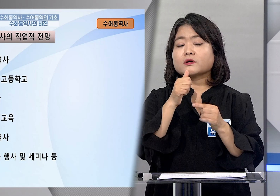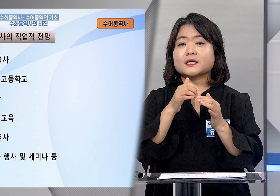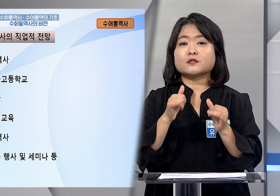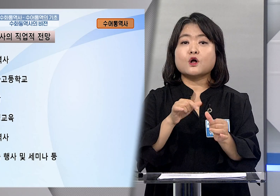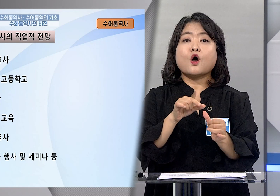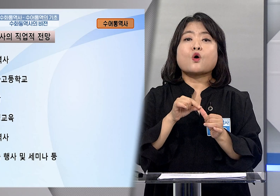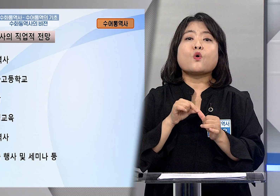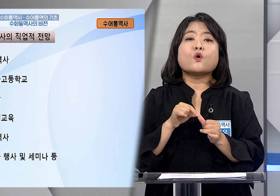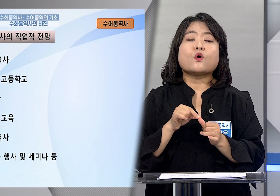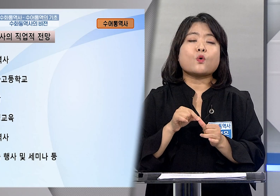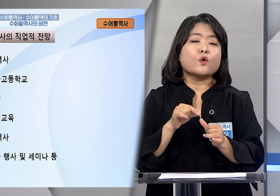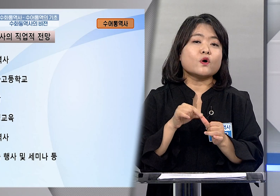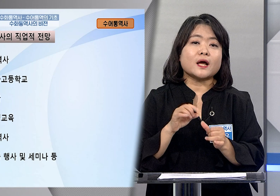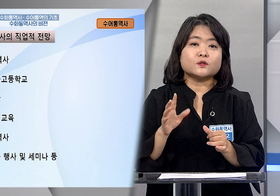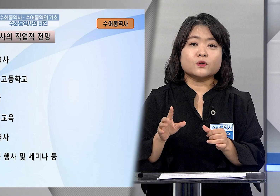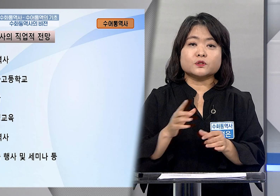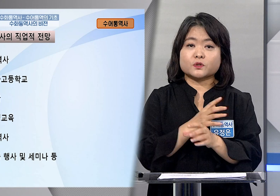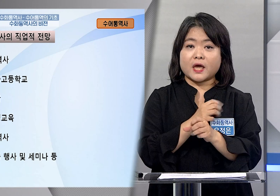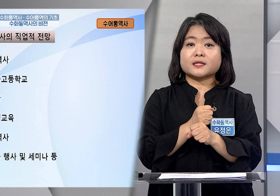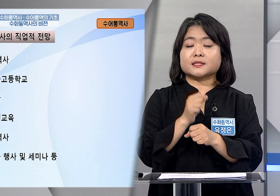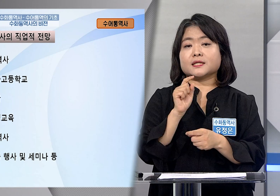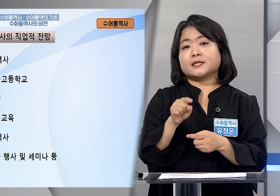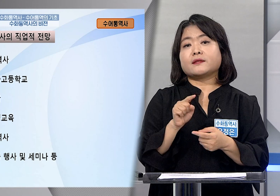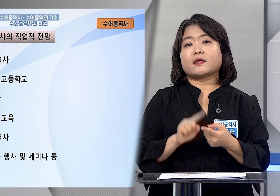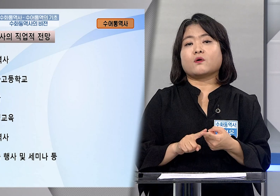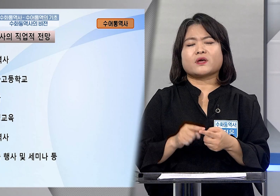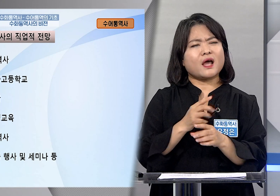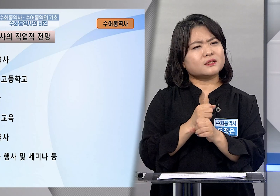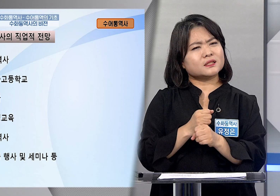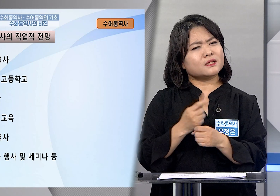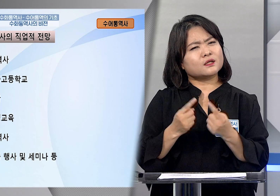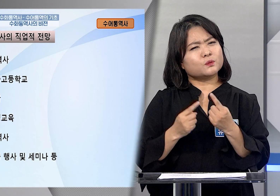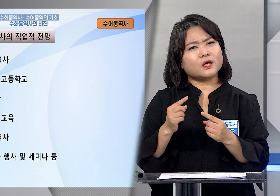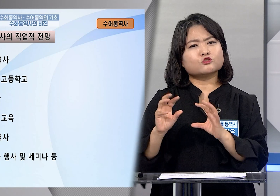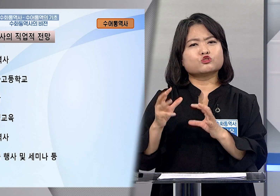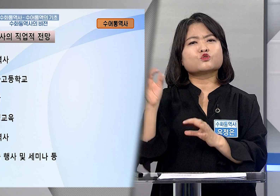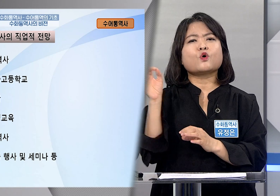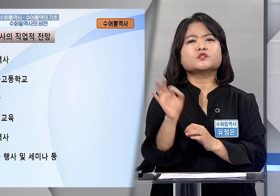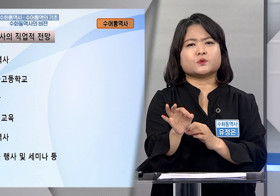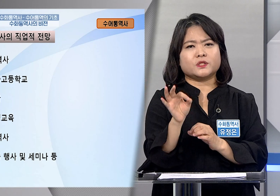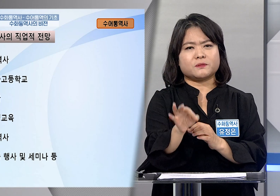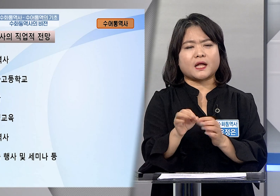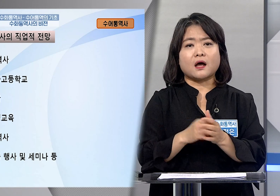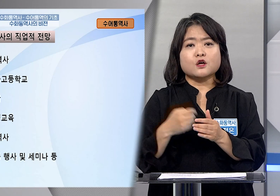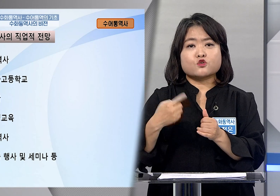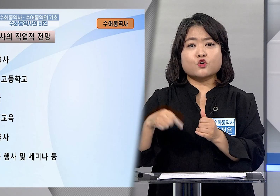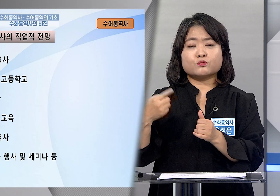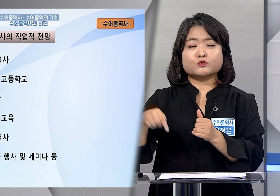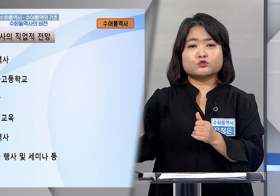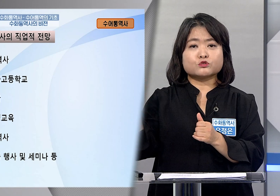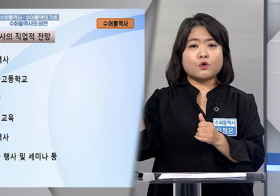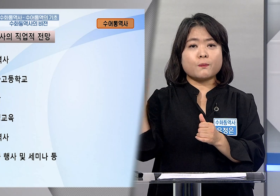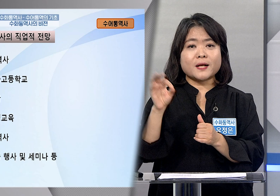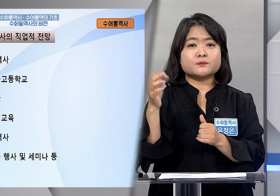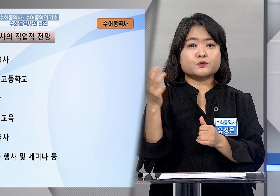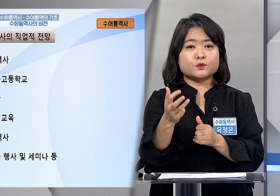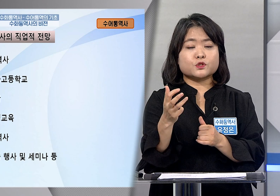수화통역사를 고용 아니고 이것도 계약직이긴 한데요. 계약직이라기보다는 국고 지원입니다. 교육부 국고 80%